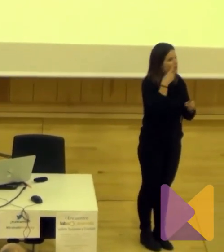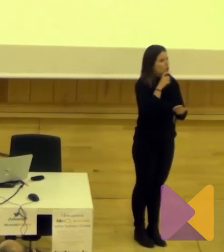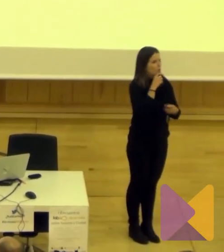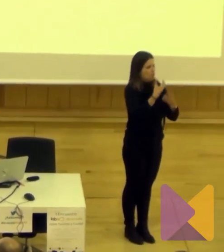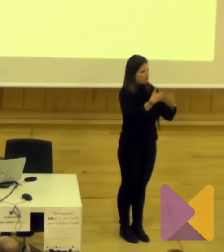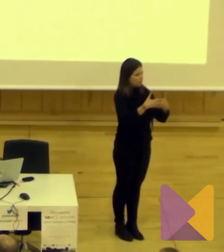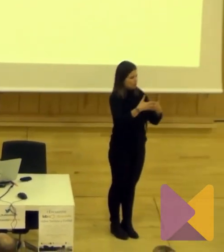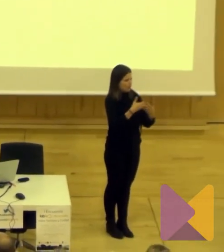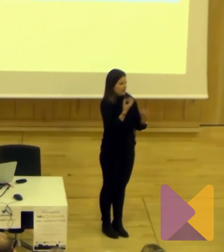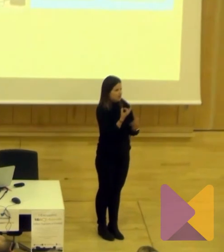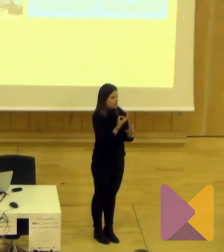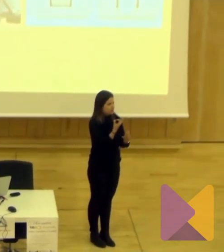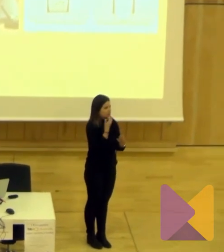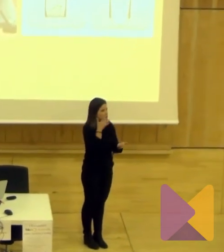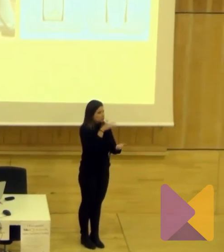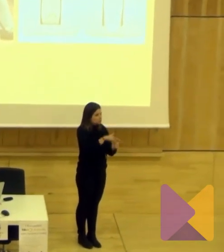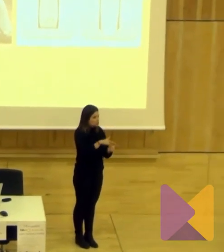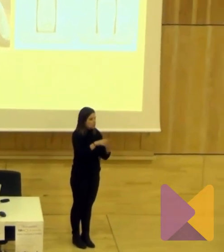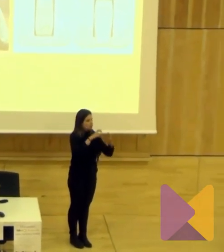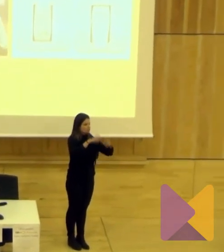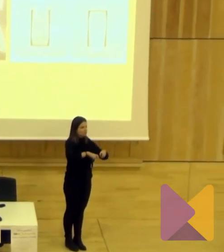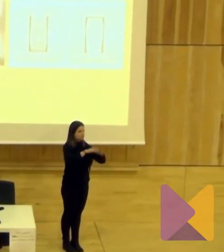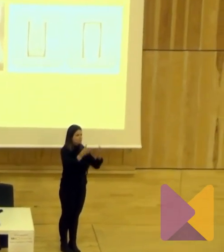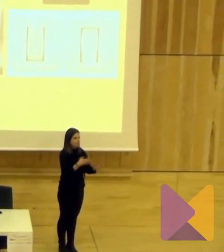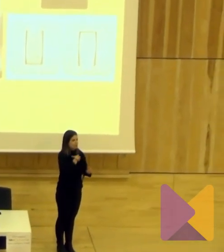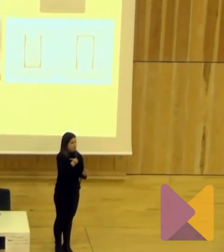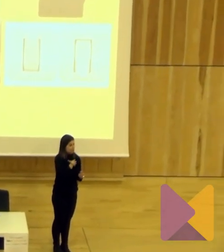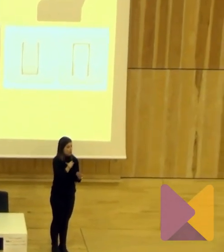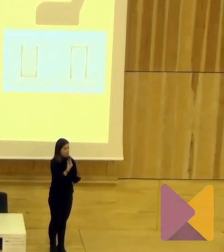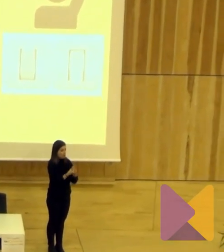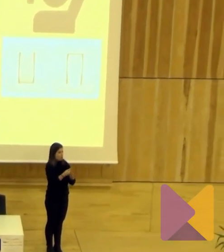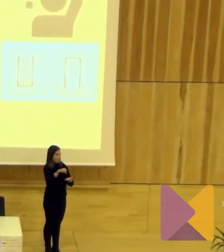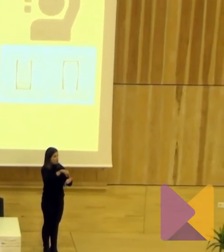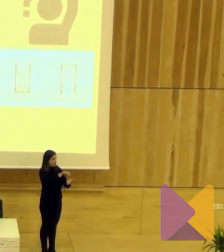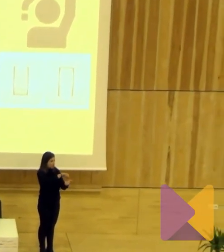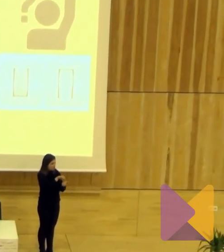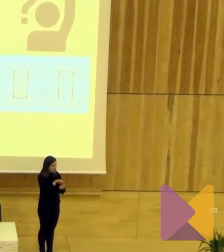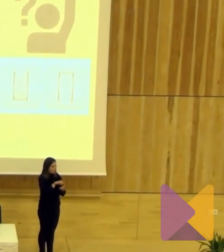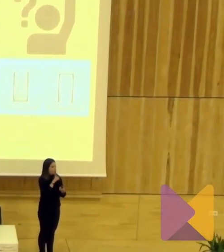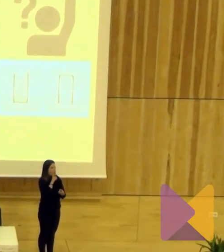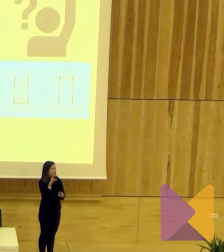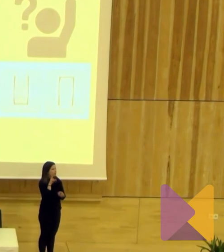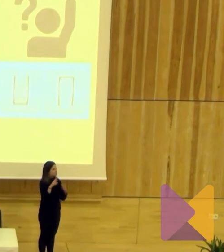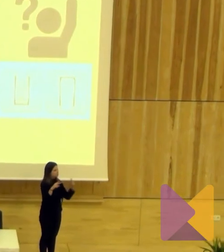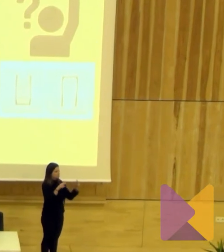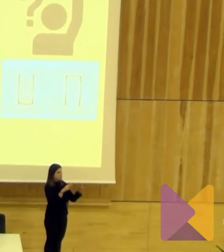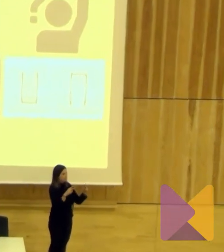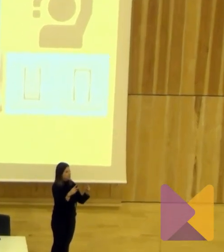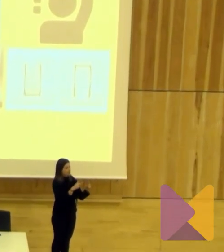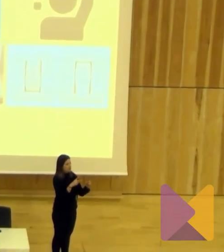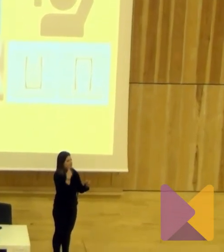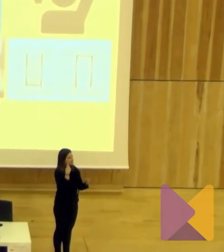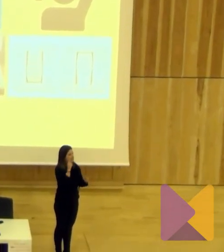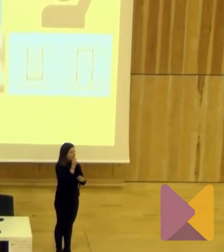estas lógicas, qué pasaba cuando se sentaban en la mesa, funcionarios y ciudadanos, qué dinámicas se veían y cuándo era